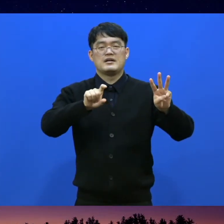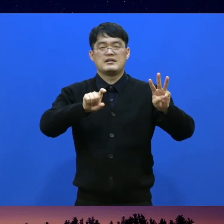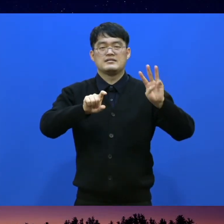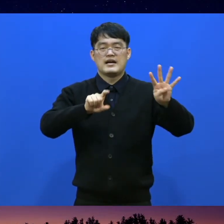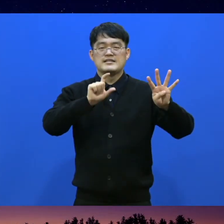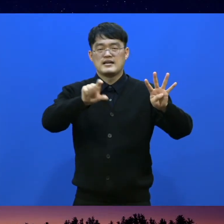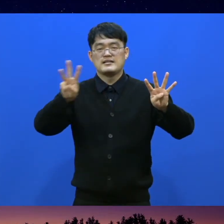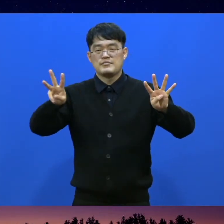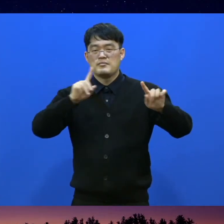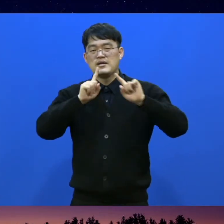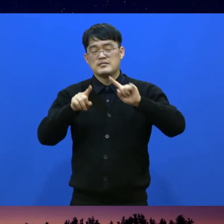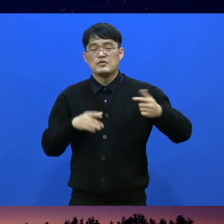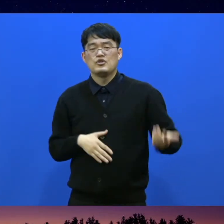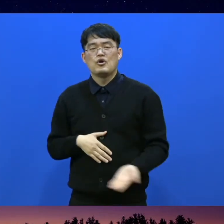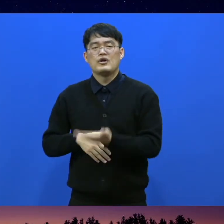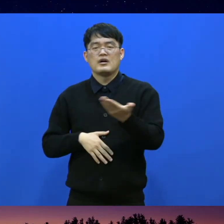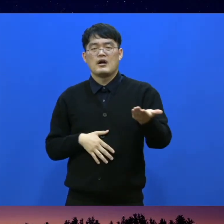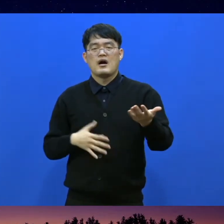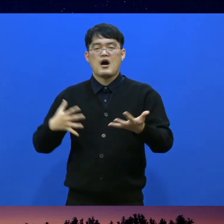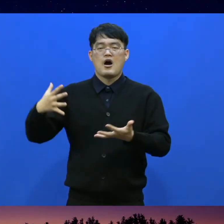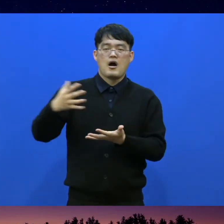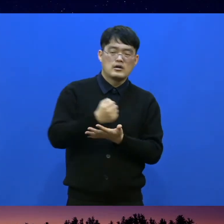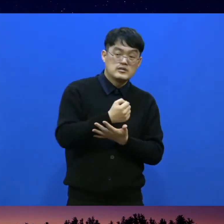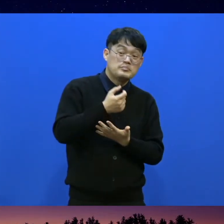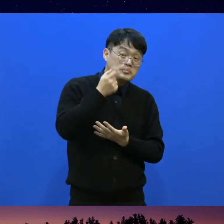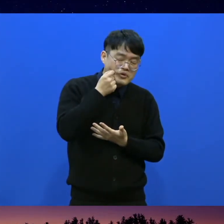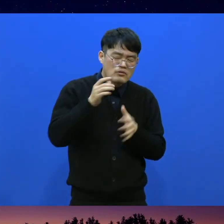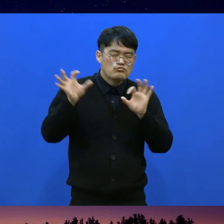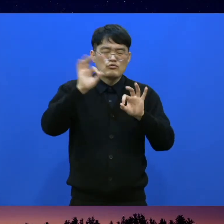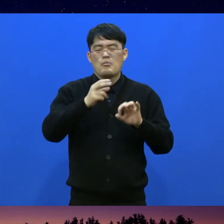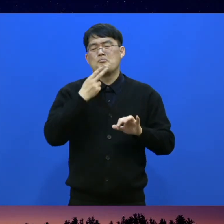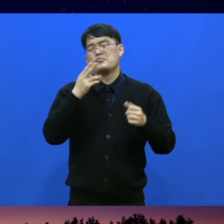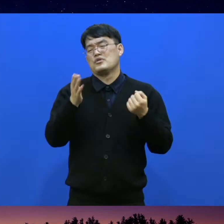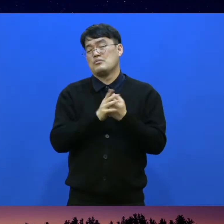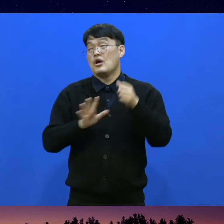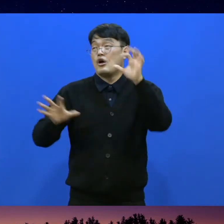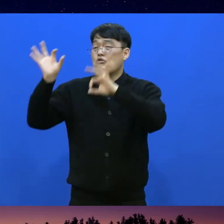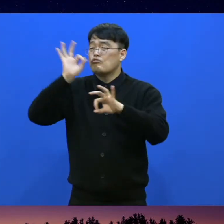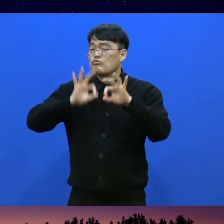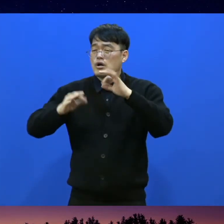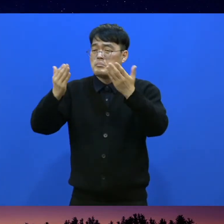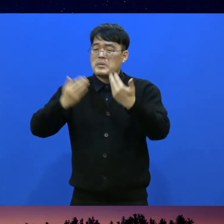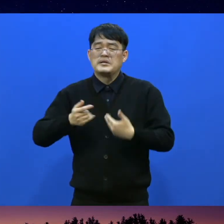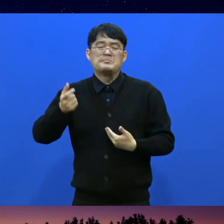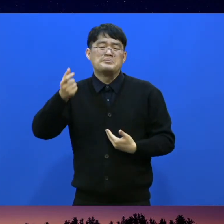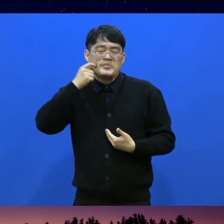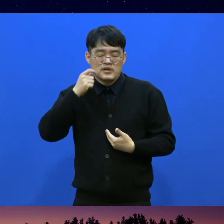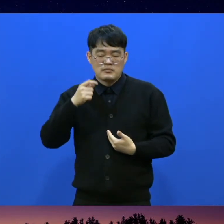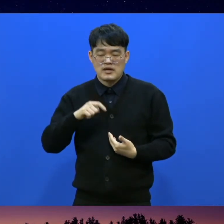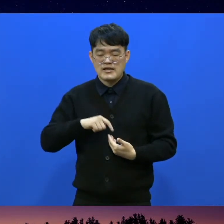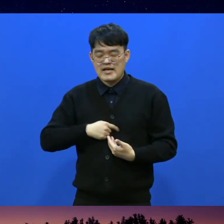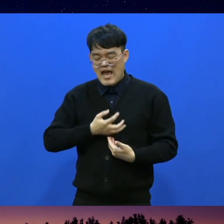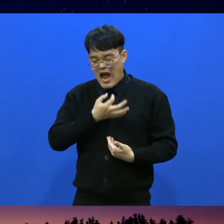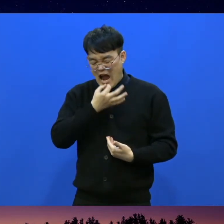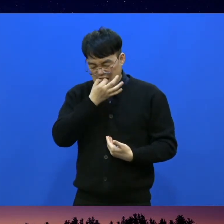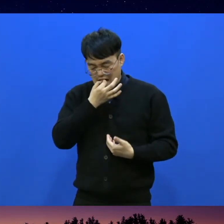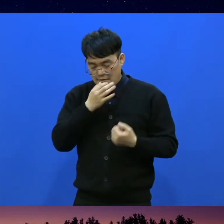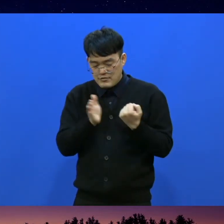구하지 아니하며 구하여도 받지 못하면 정욕으로 쓰려고 잘못